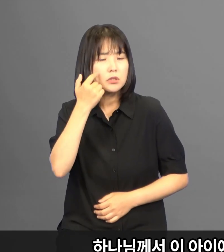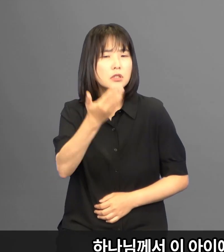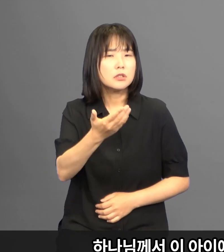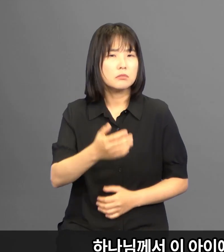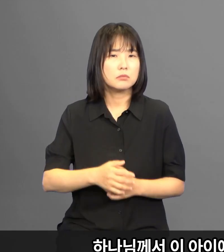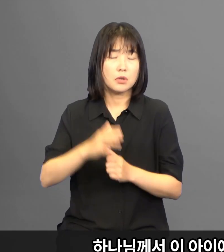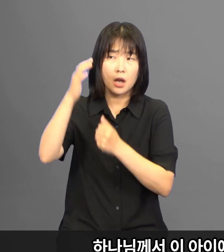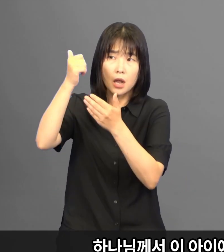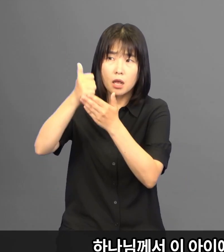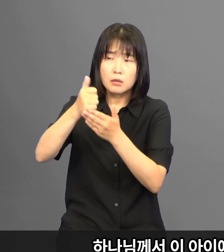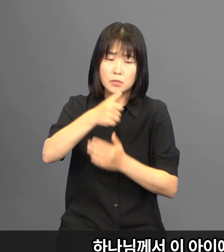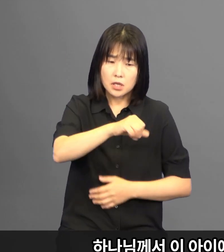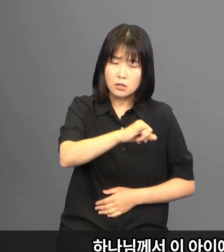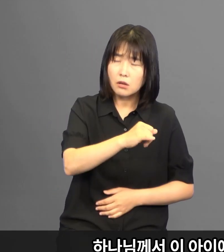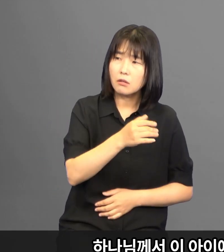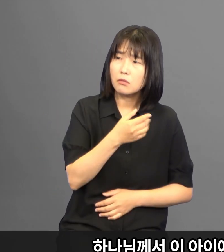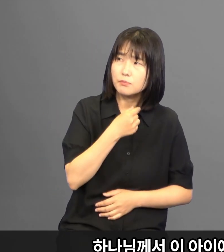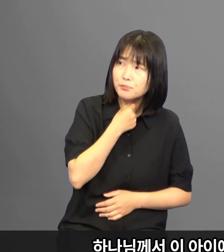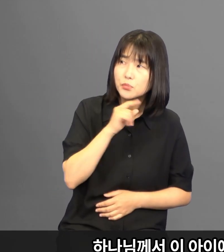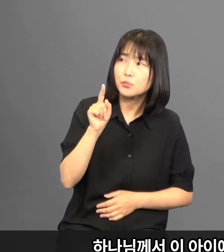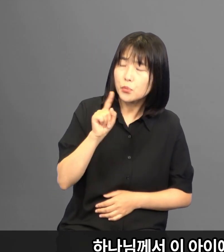하나님께서 이 아이에게 원하는 것이 무엇일까?